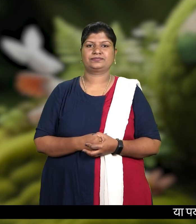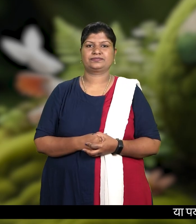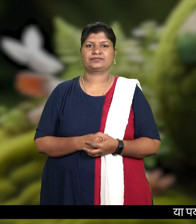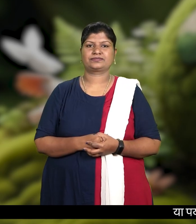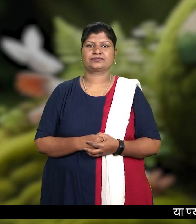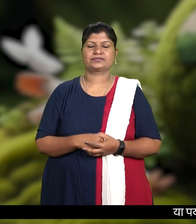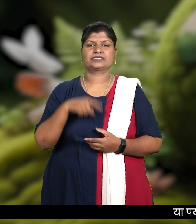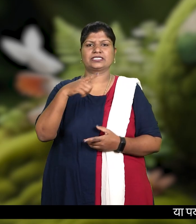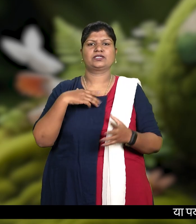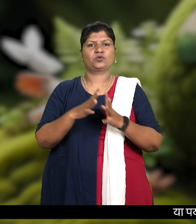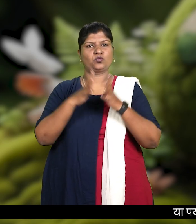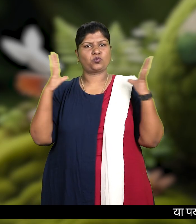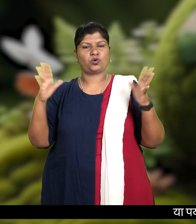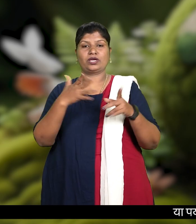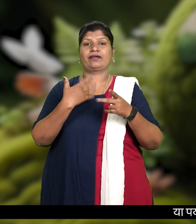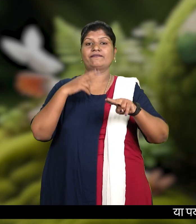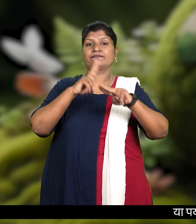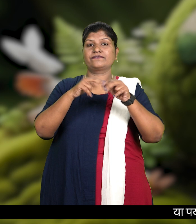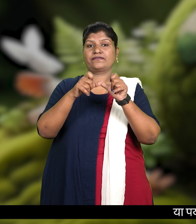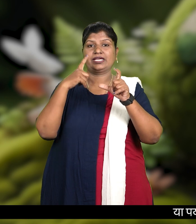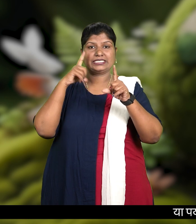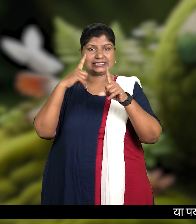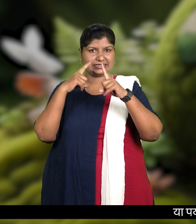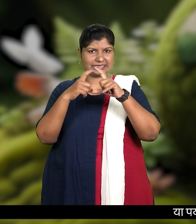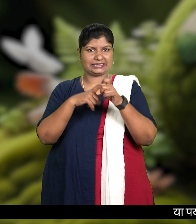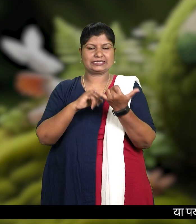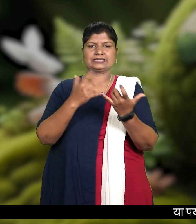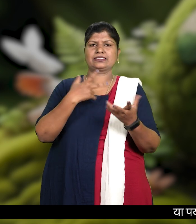या पर्यटकांसाठी अनेक सुविधा निर्माण केल्या आहेत.